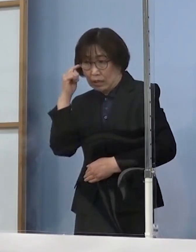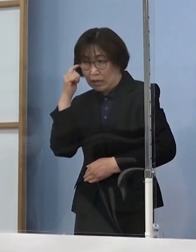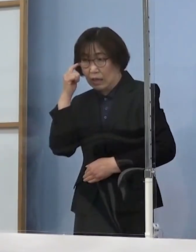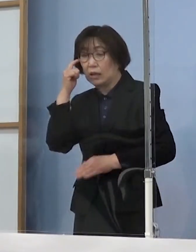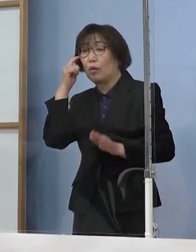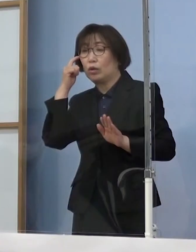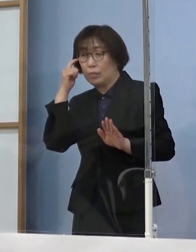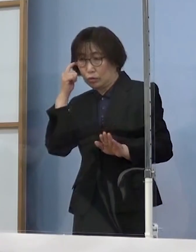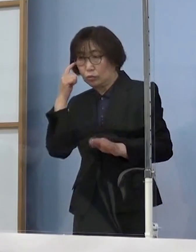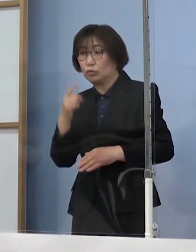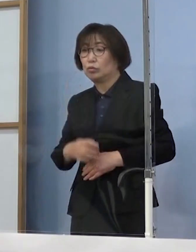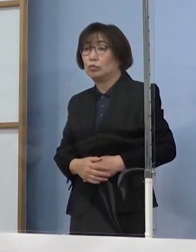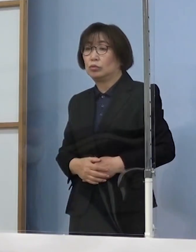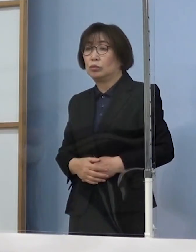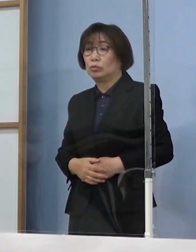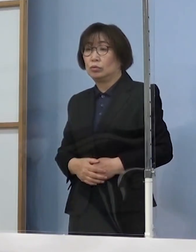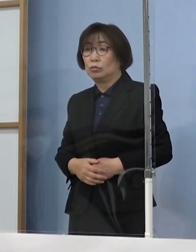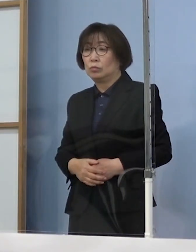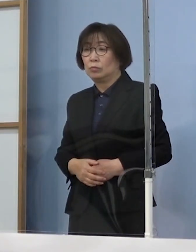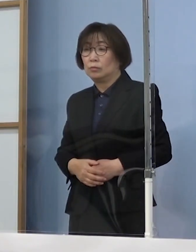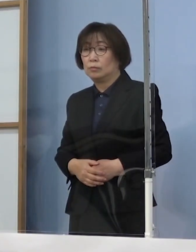えております。